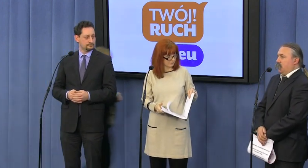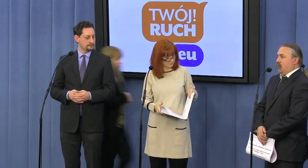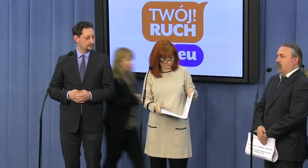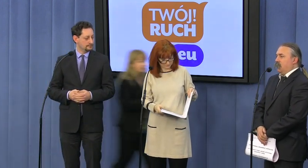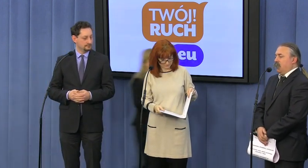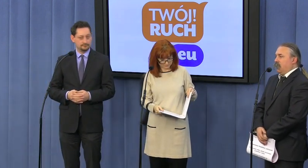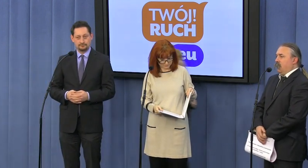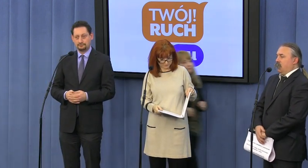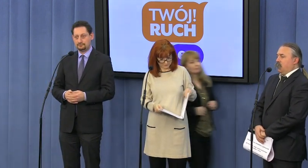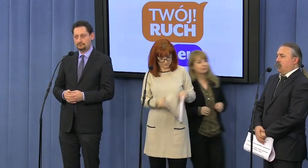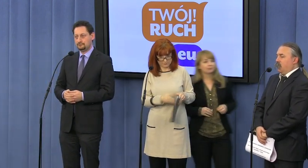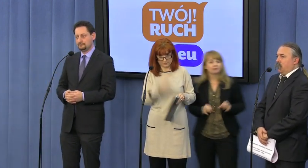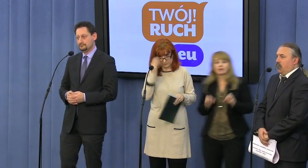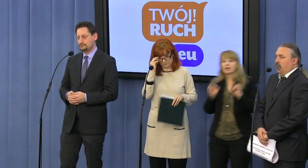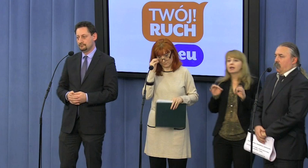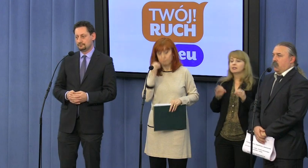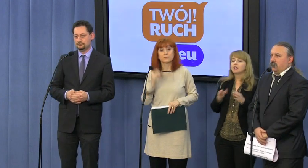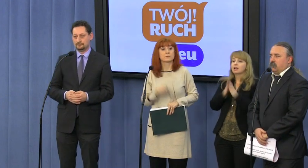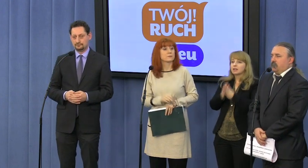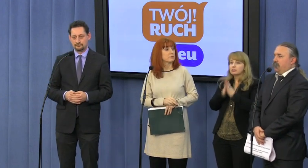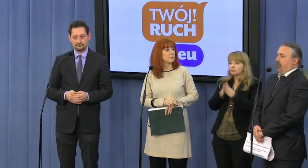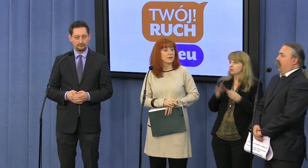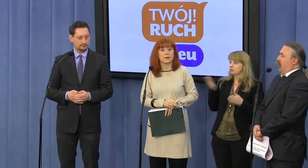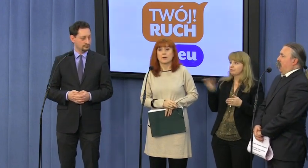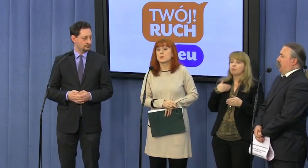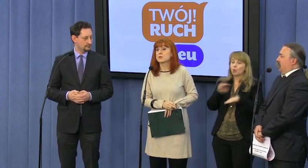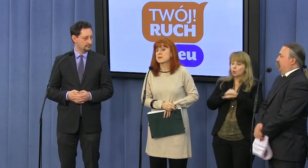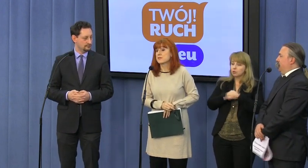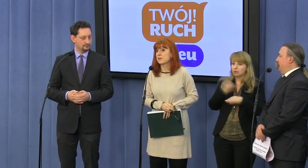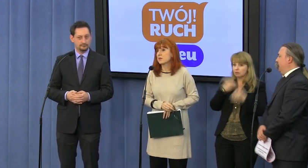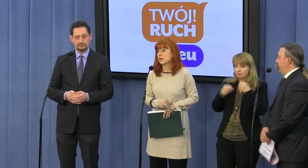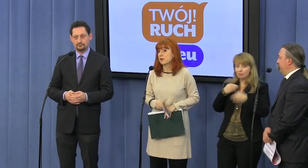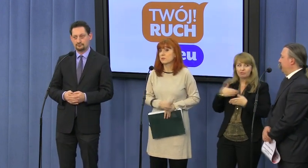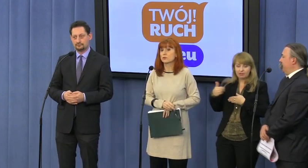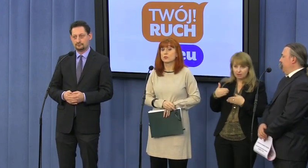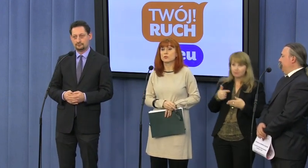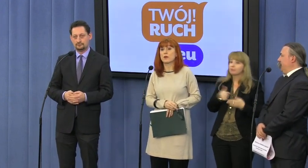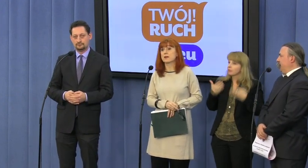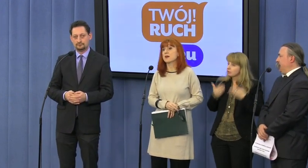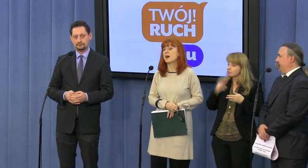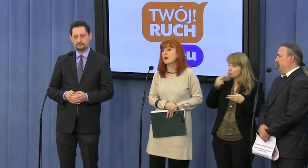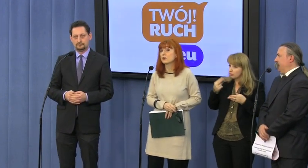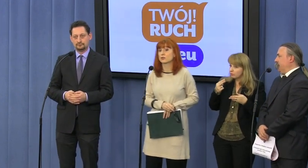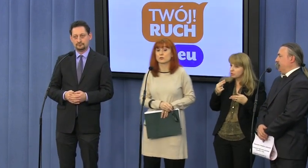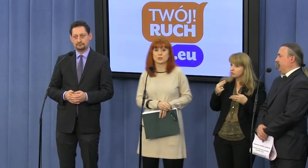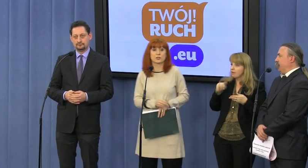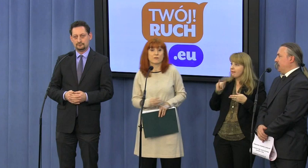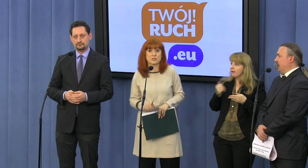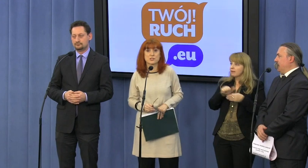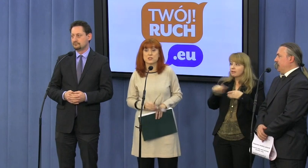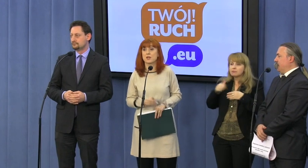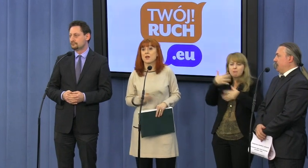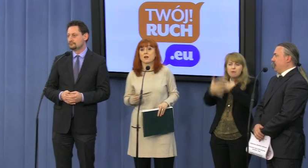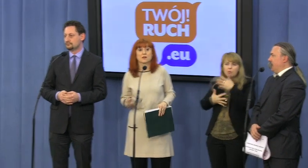bardzo proszę naszą koleżankę Małgorzatę Prokop-Paczkowsko. Proszę Państwa, ja chciałam zwrócić uwagę na chaos, który